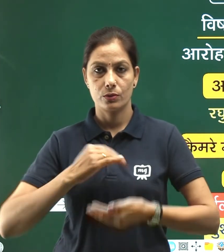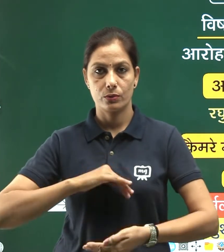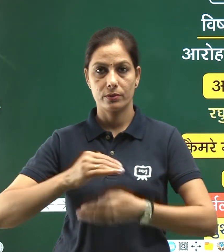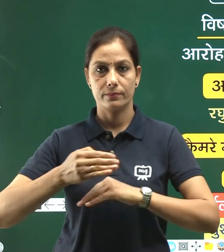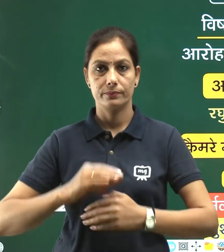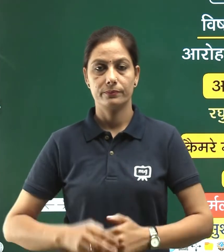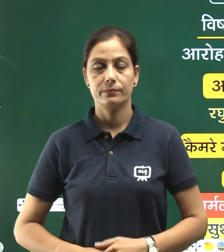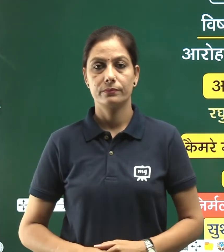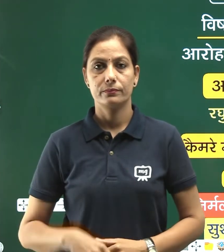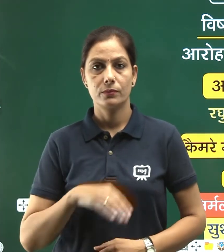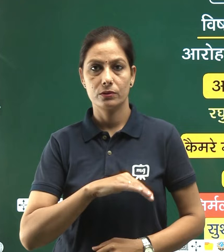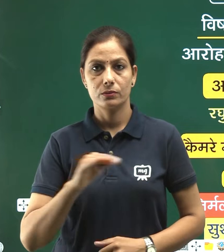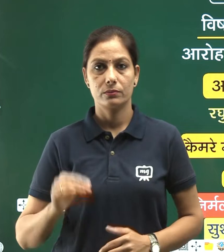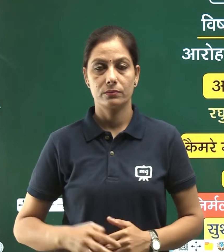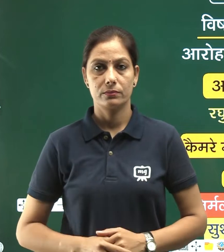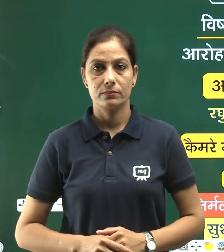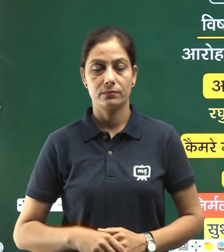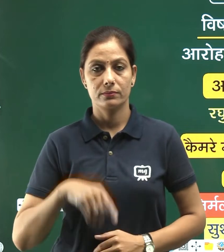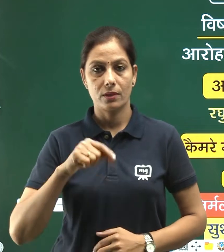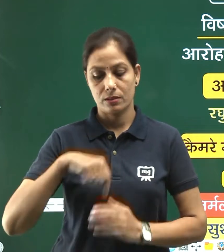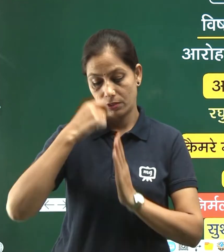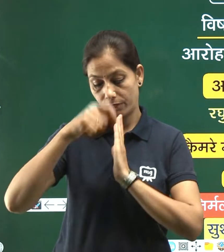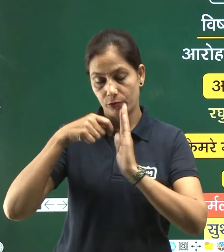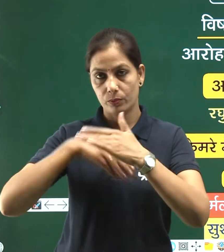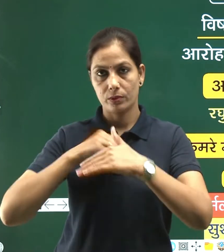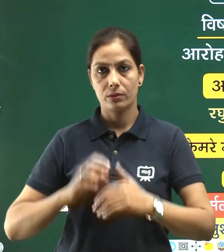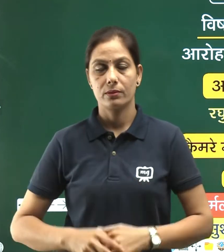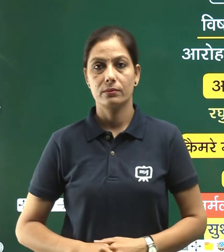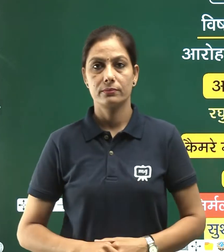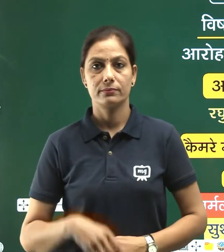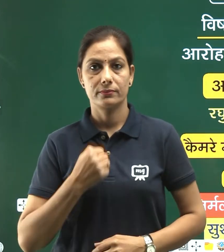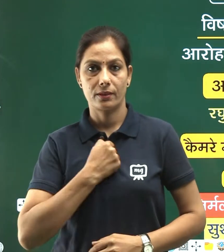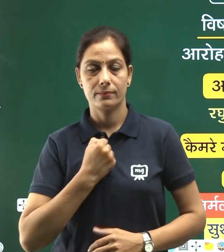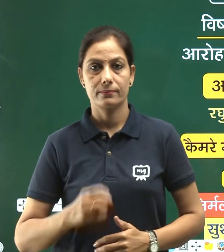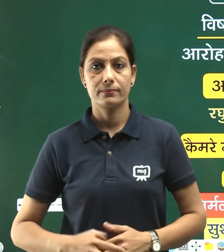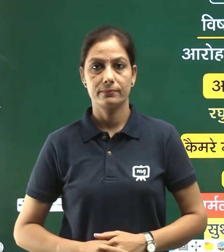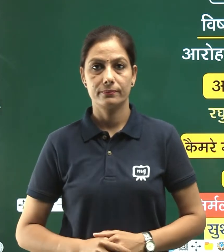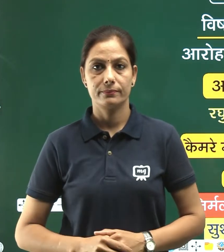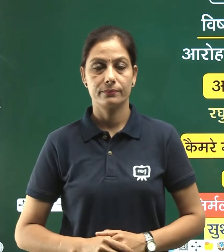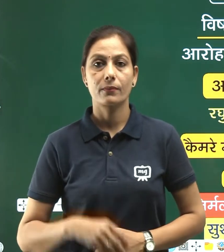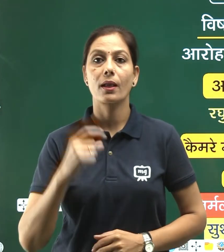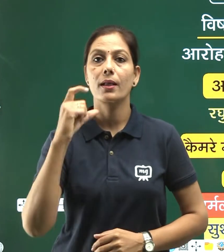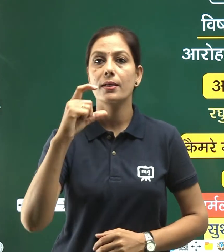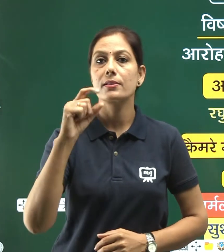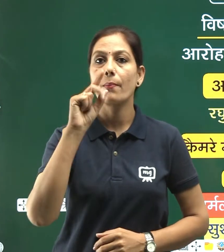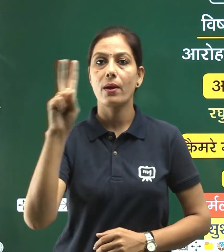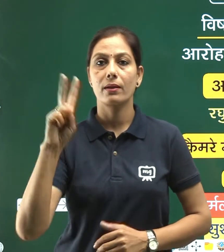चौधरी। बच्चों, आज के वीडियो में हम कक्षा 12